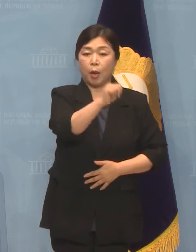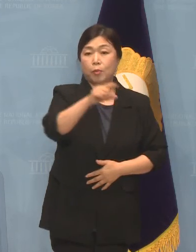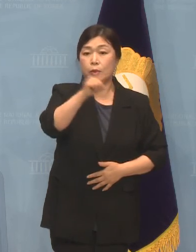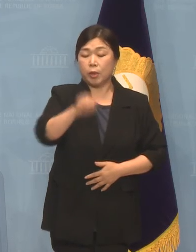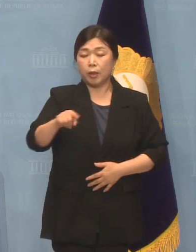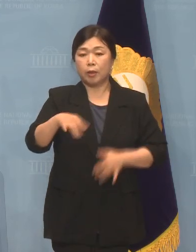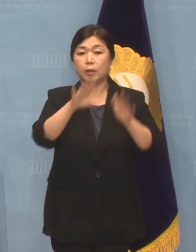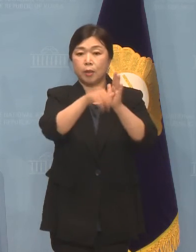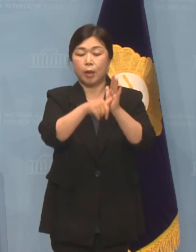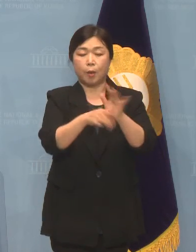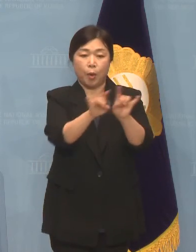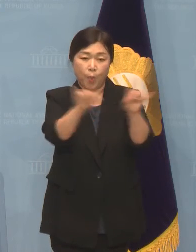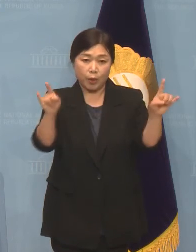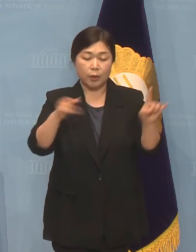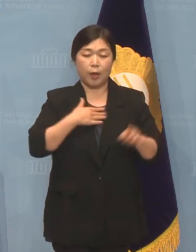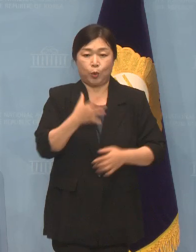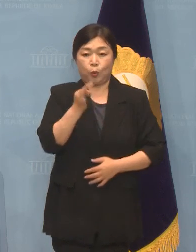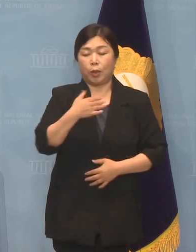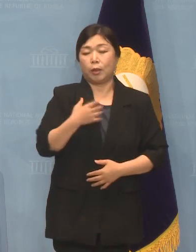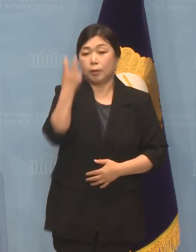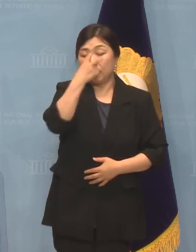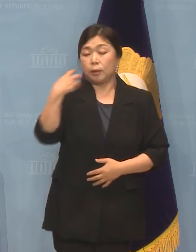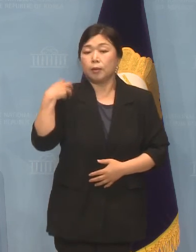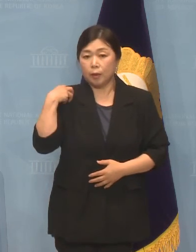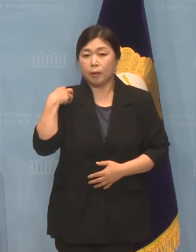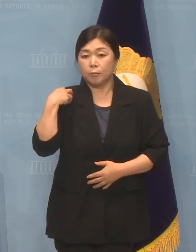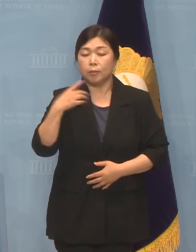별별 재테크 내 돈은 내가 지킨다